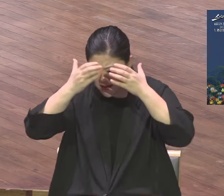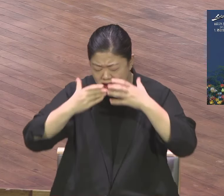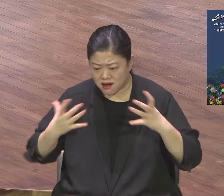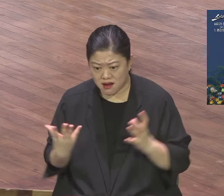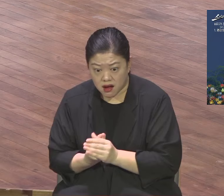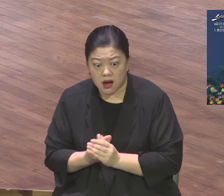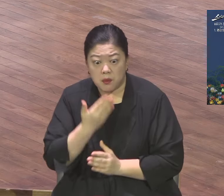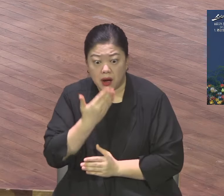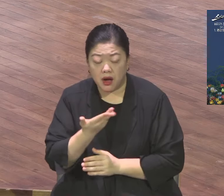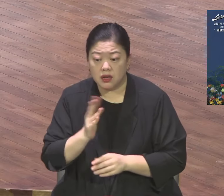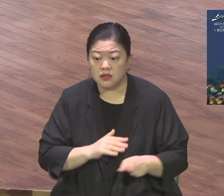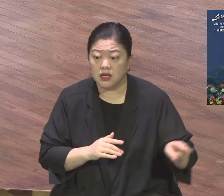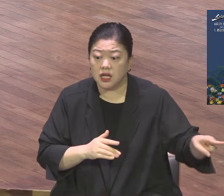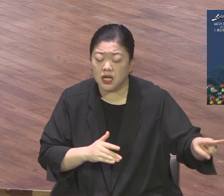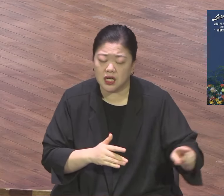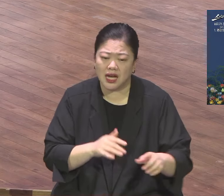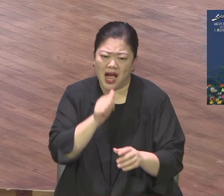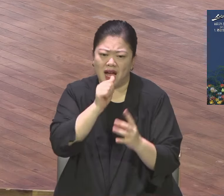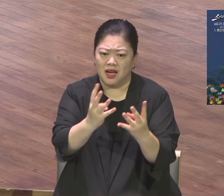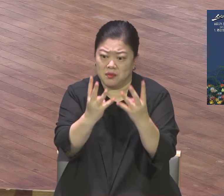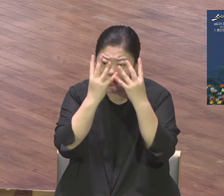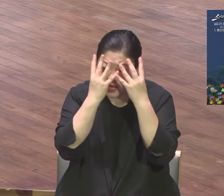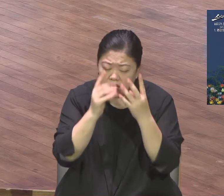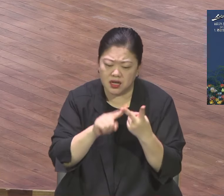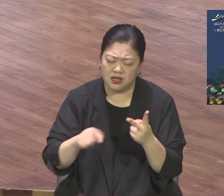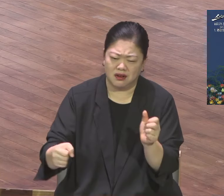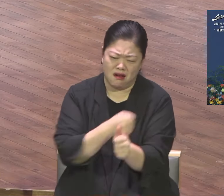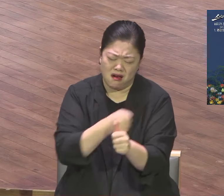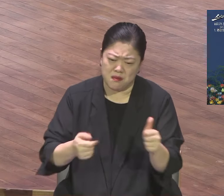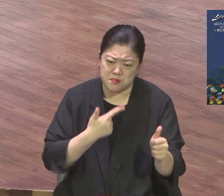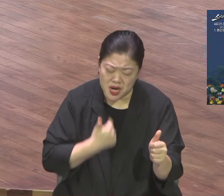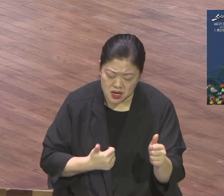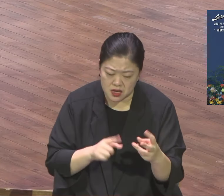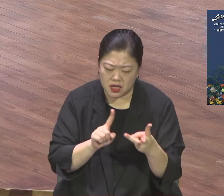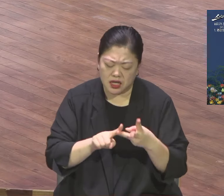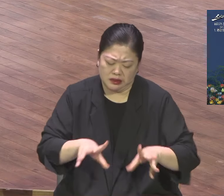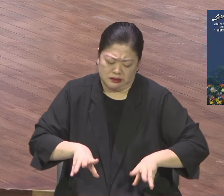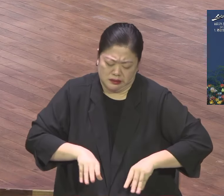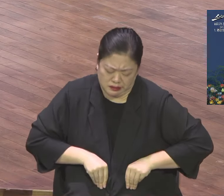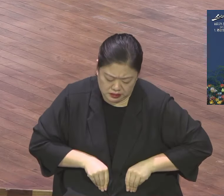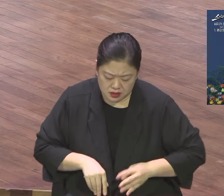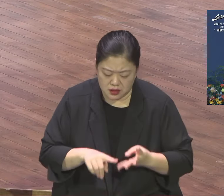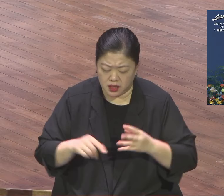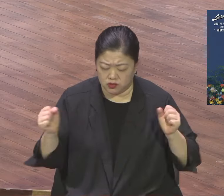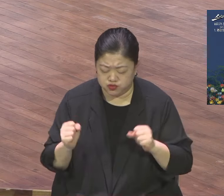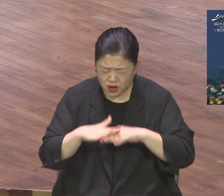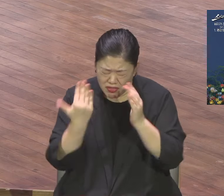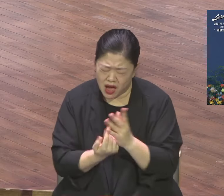대 감옥에 갇히고 그 고통을 당하면서도